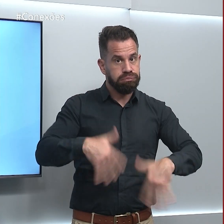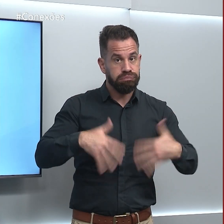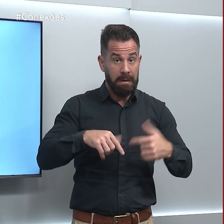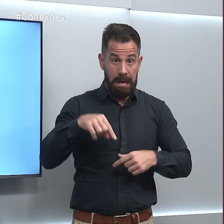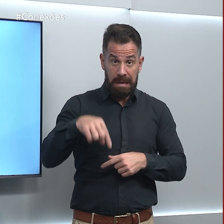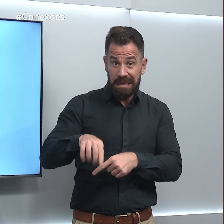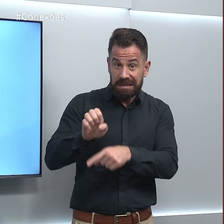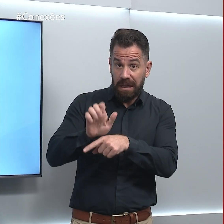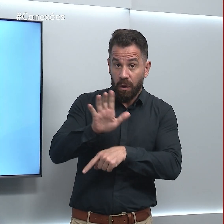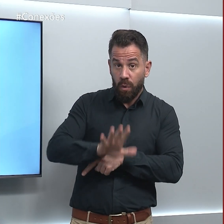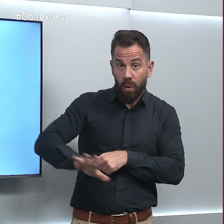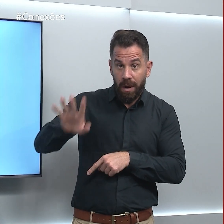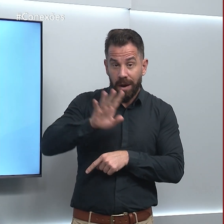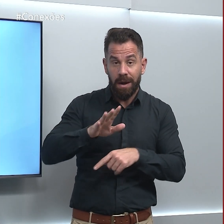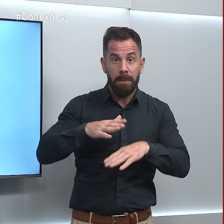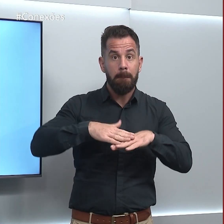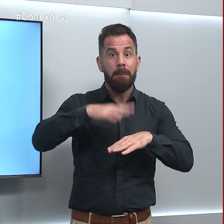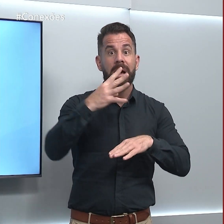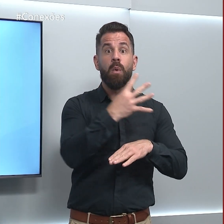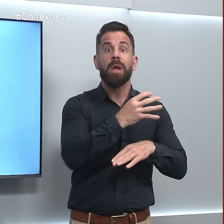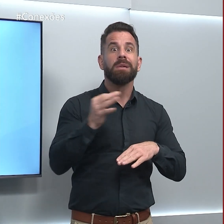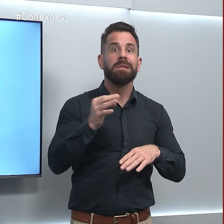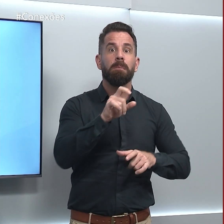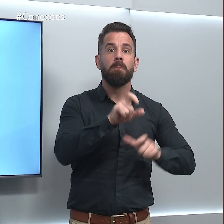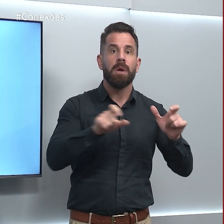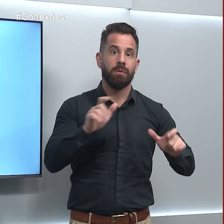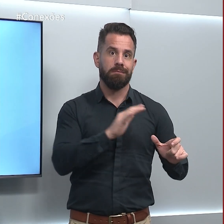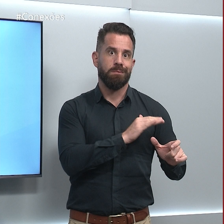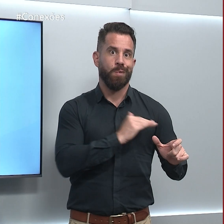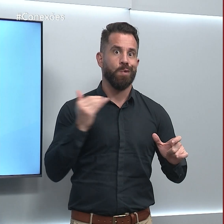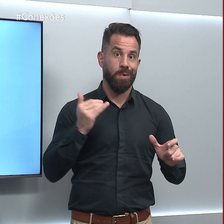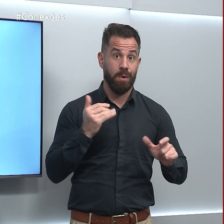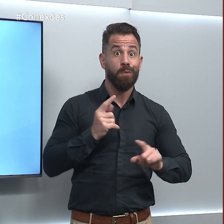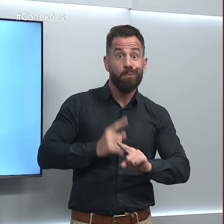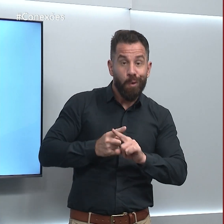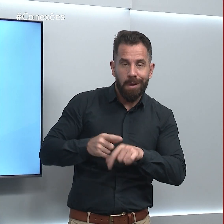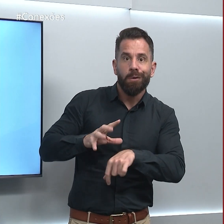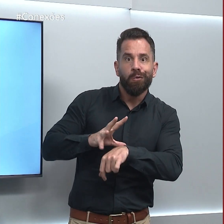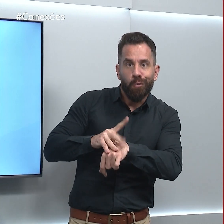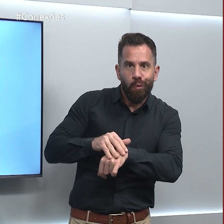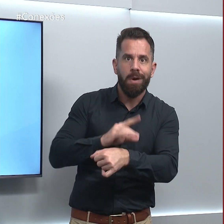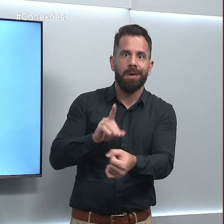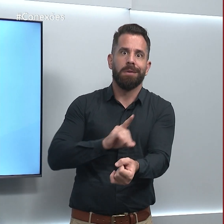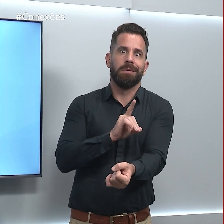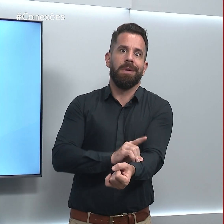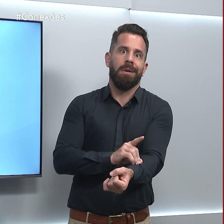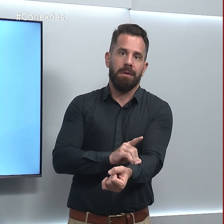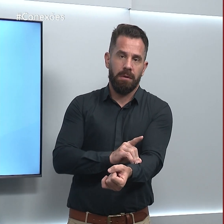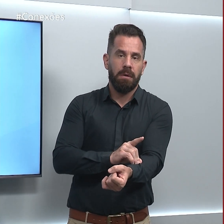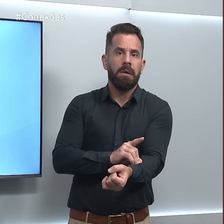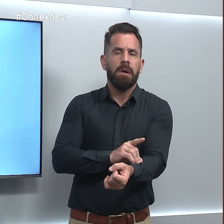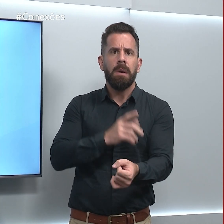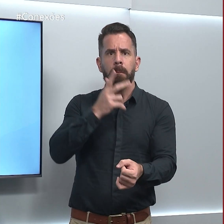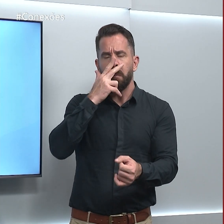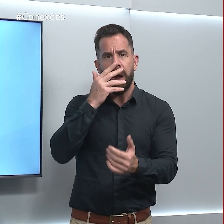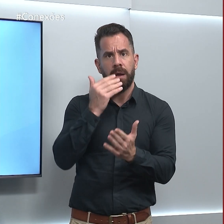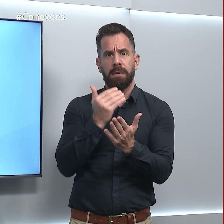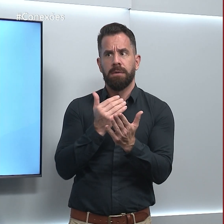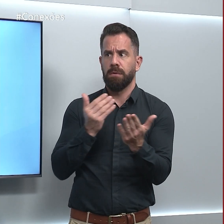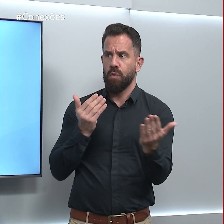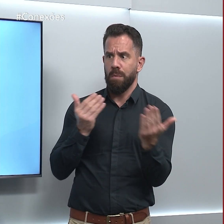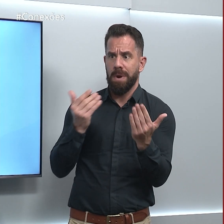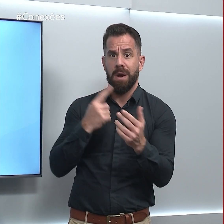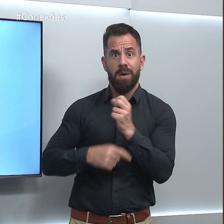pessoas morreram por causa da doença. Um aumento de mais de 600% se compararmos com os números do ano